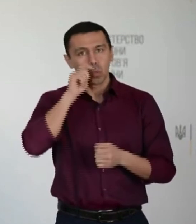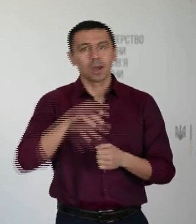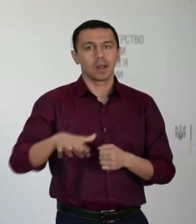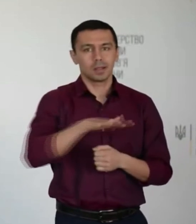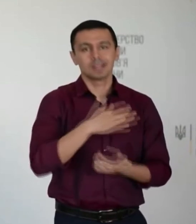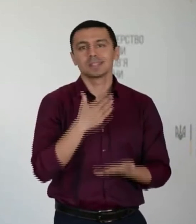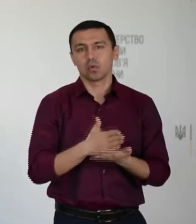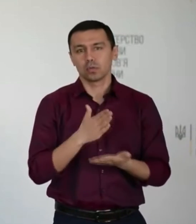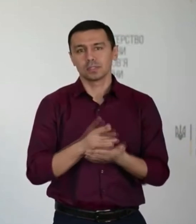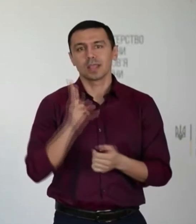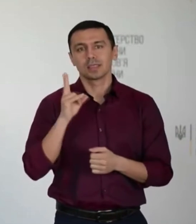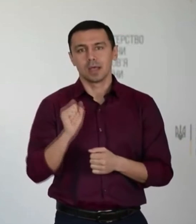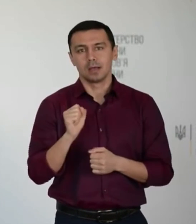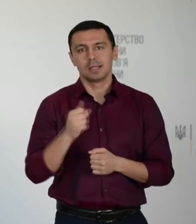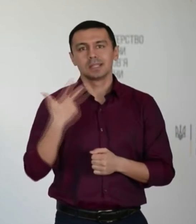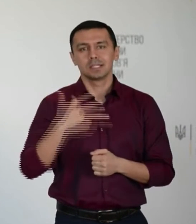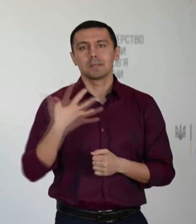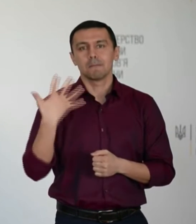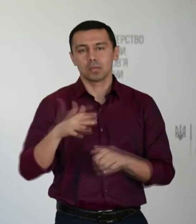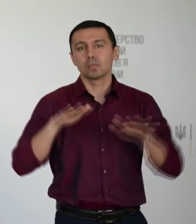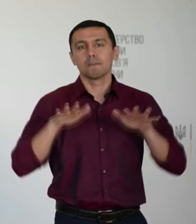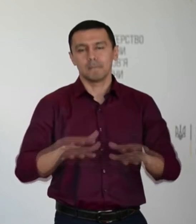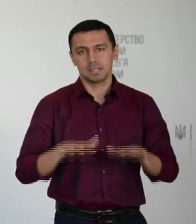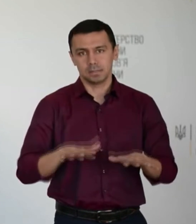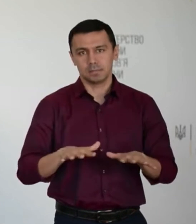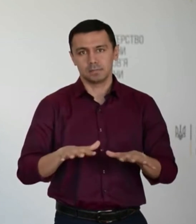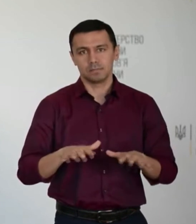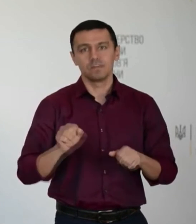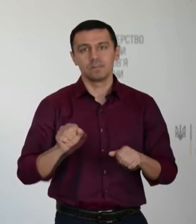Україна знаходиться на 35-му місці в Європі.